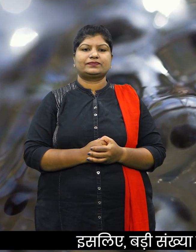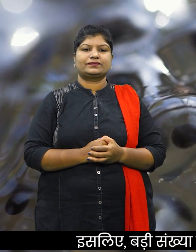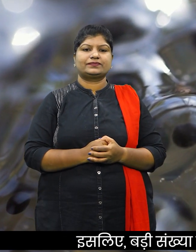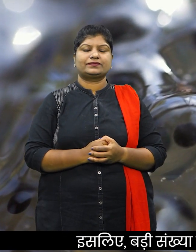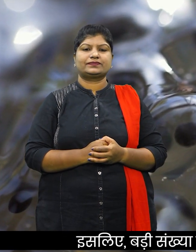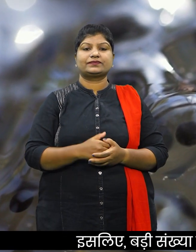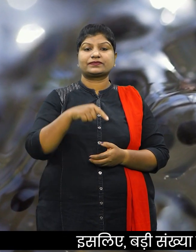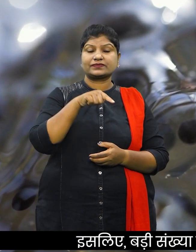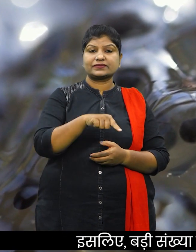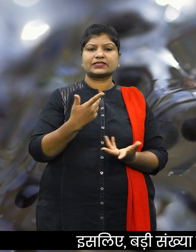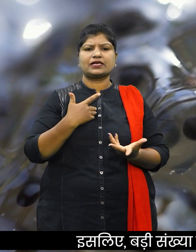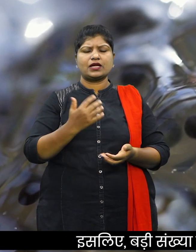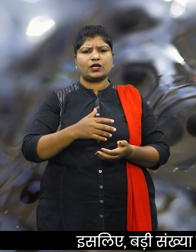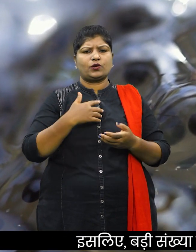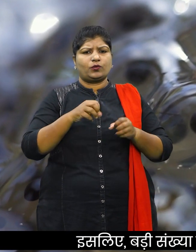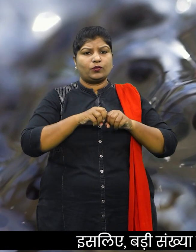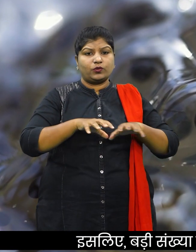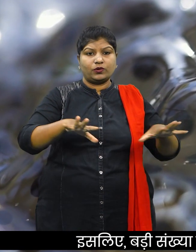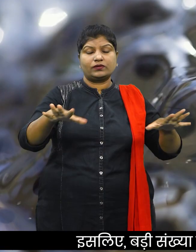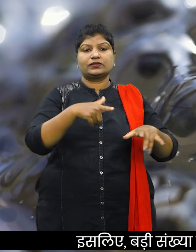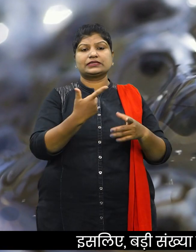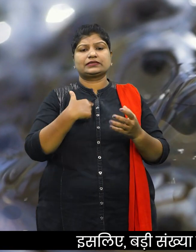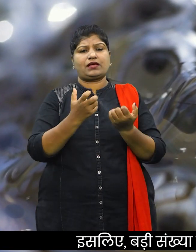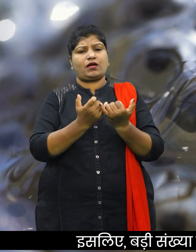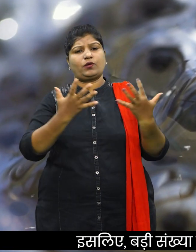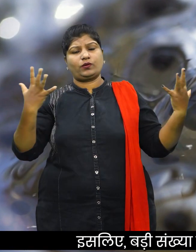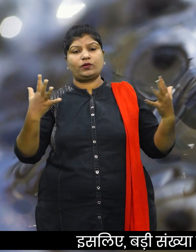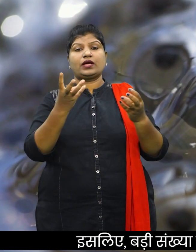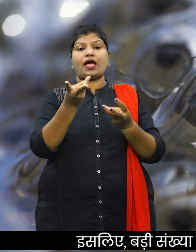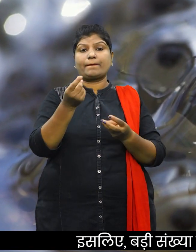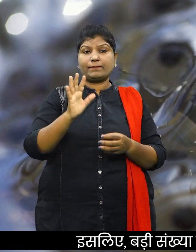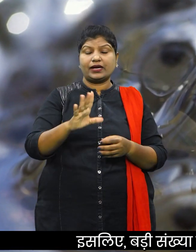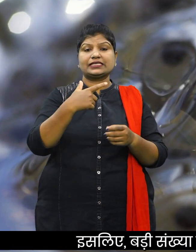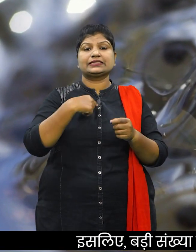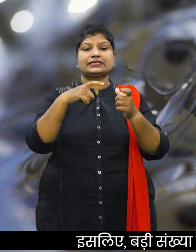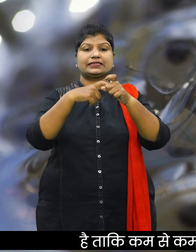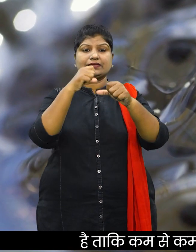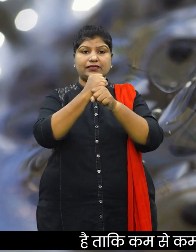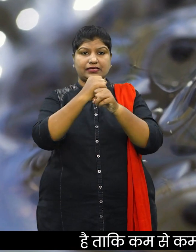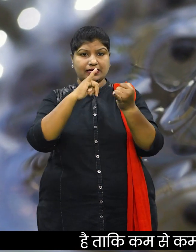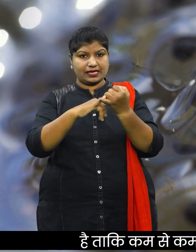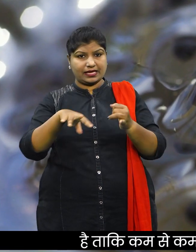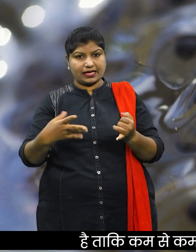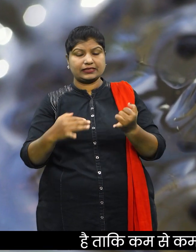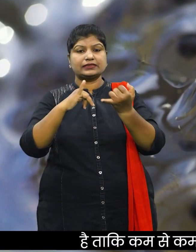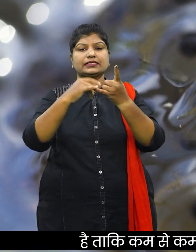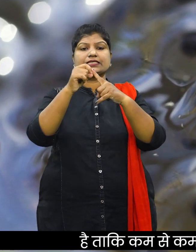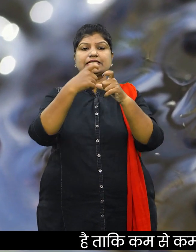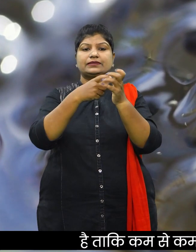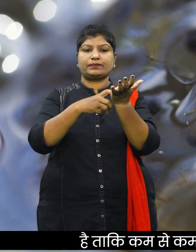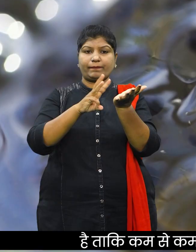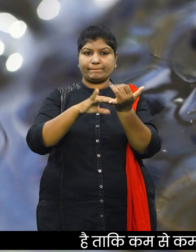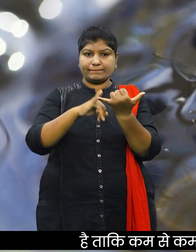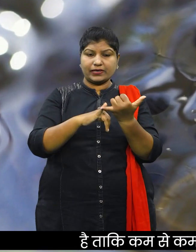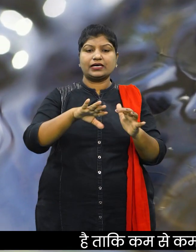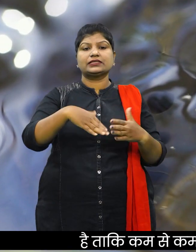इसलिए बड़ी संख्या में अंडे और शुक्राणु का उत्पादन आवश्यक है, ताकि कम से कम